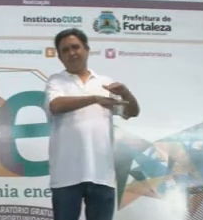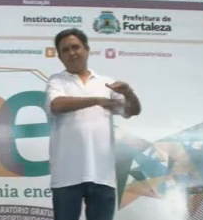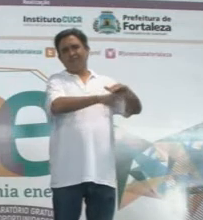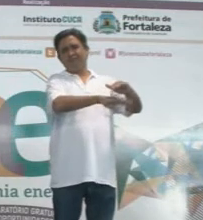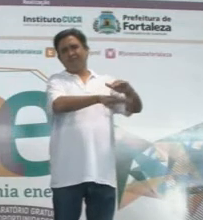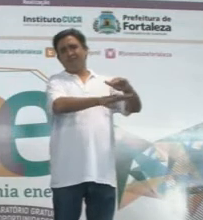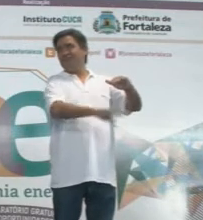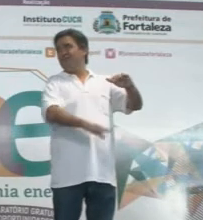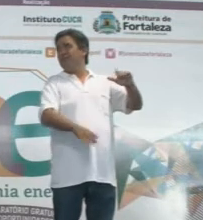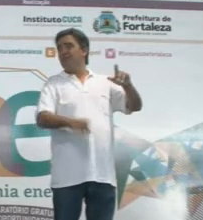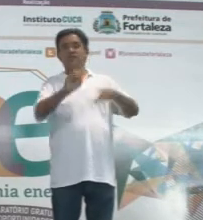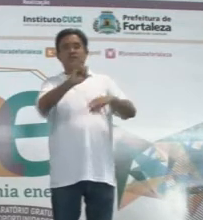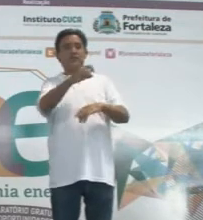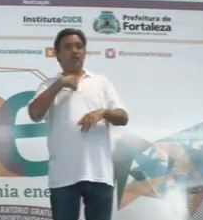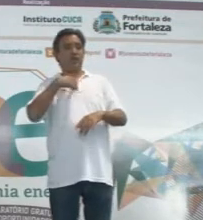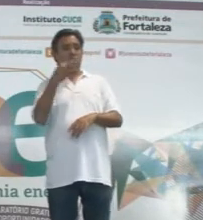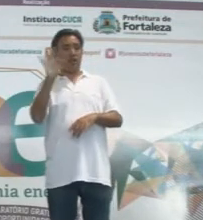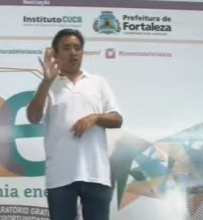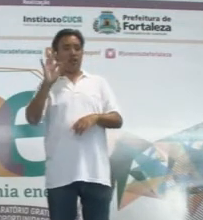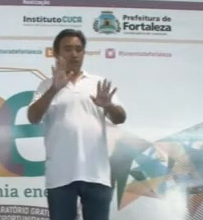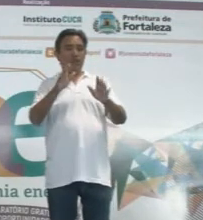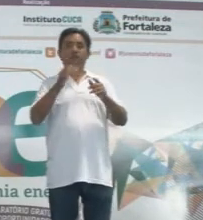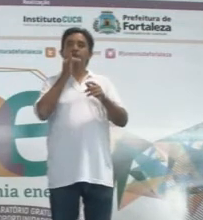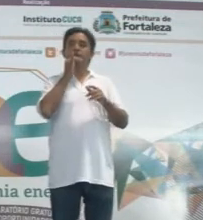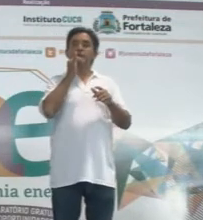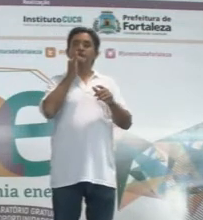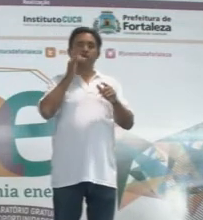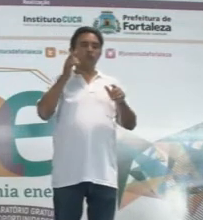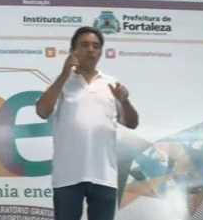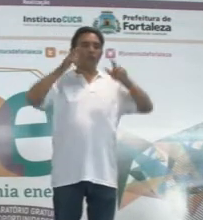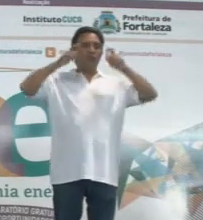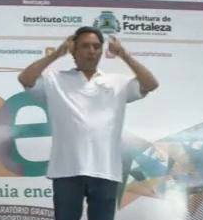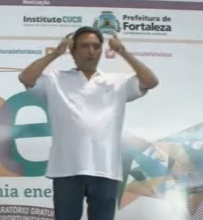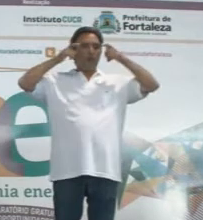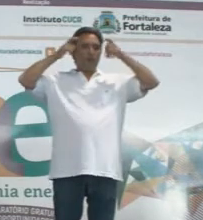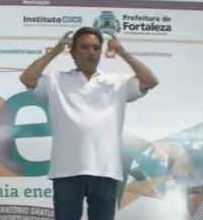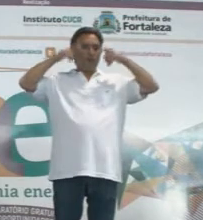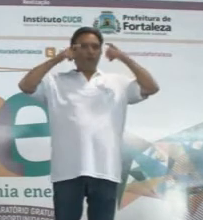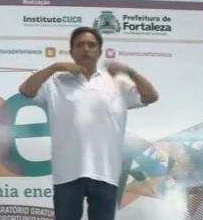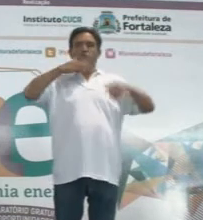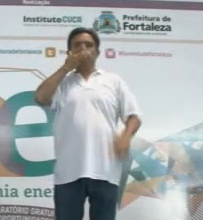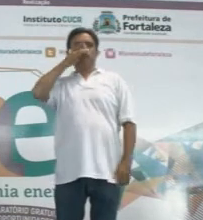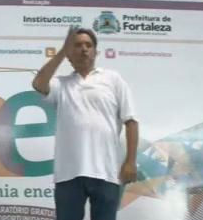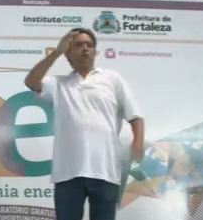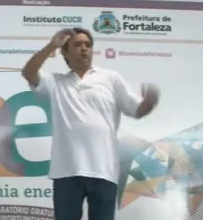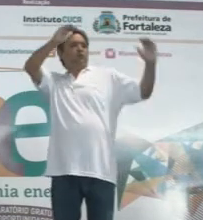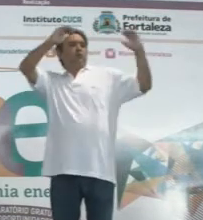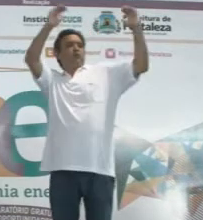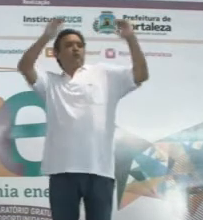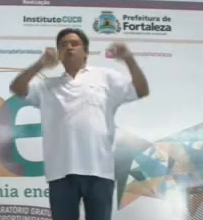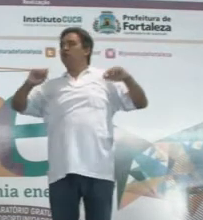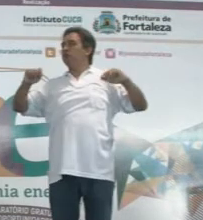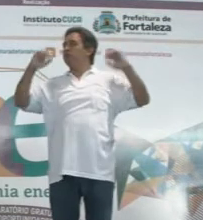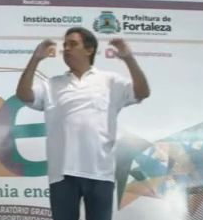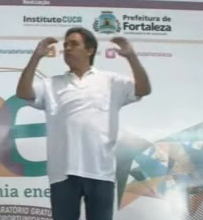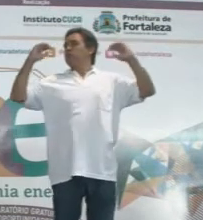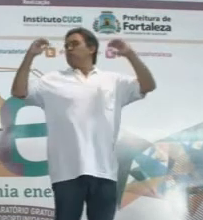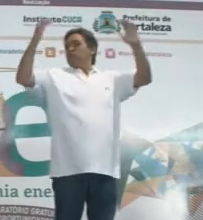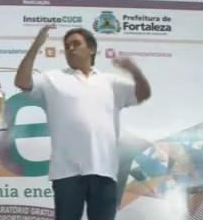funcionava assim. O rei, ele é tão, está entendendo?